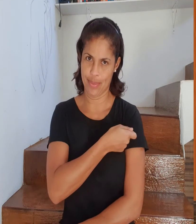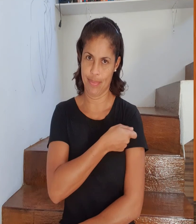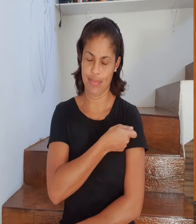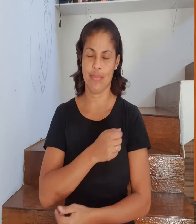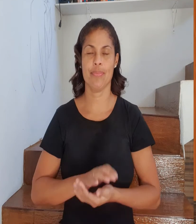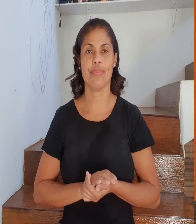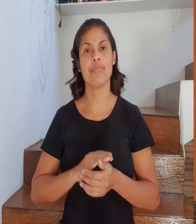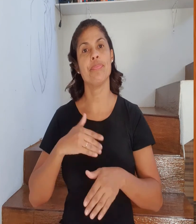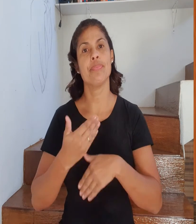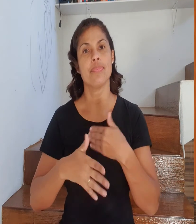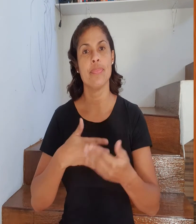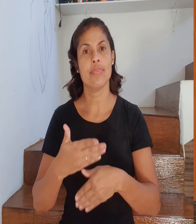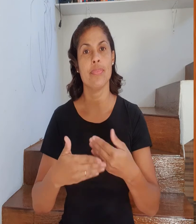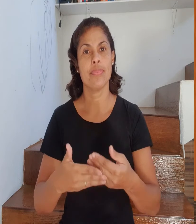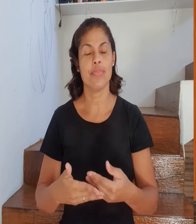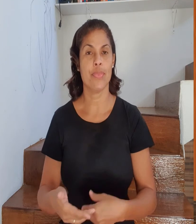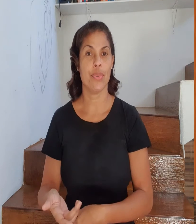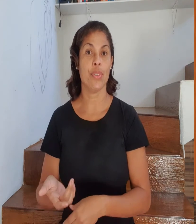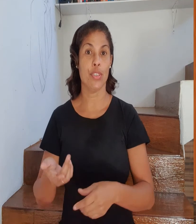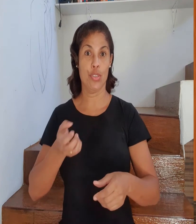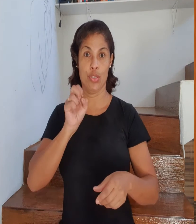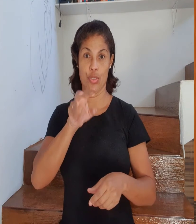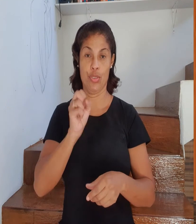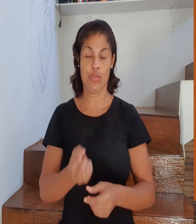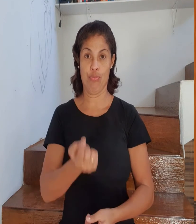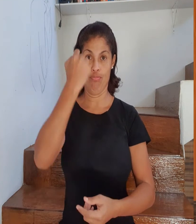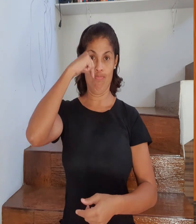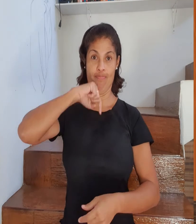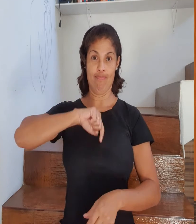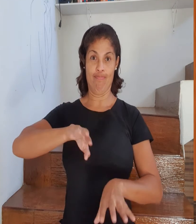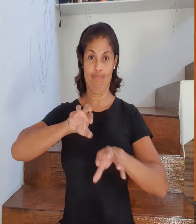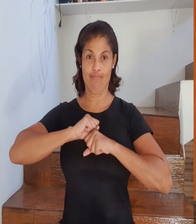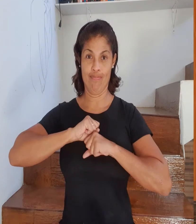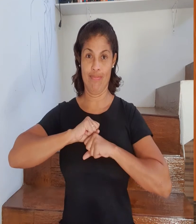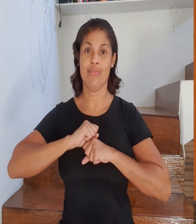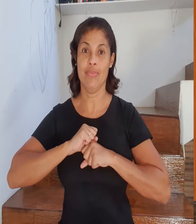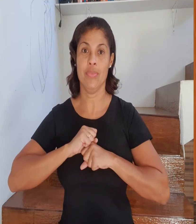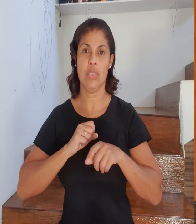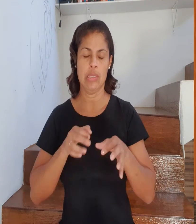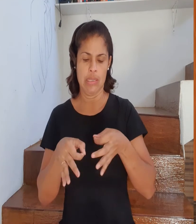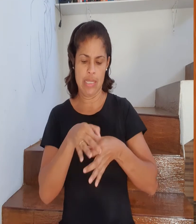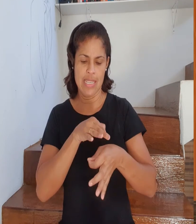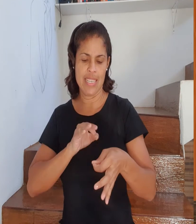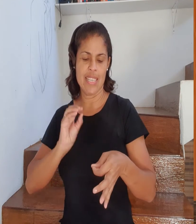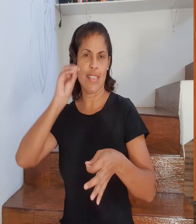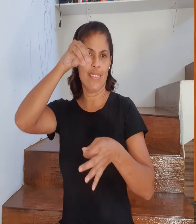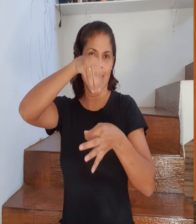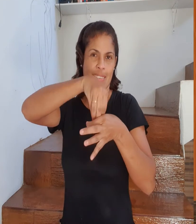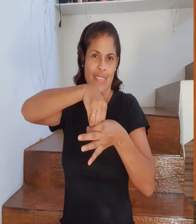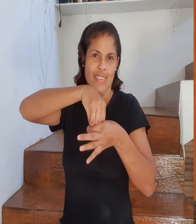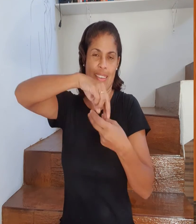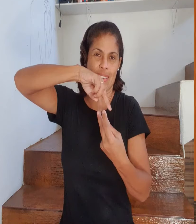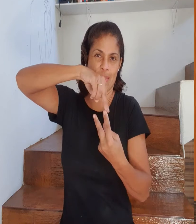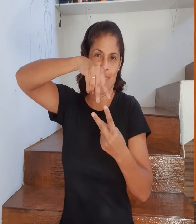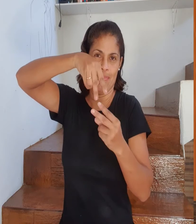vacinas. Após infectar um organismo, os vírus utilizam a célula do hospedeiro para